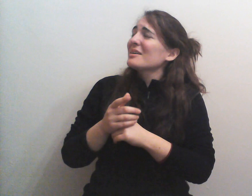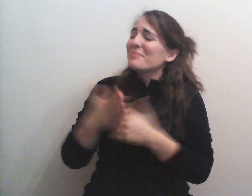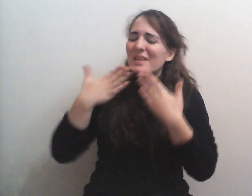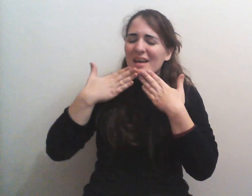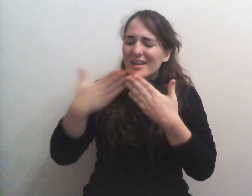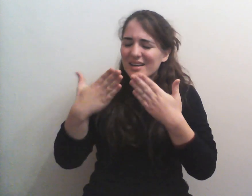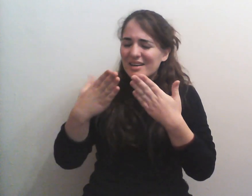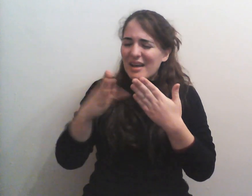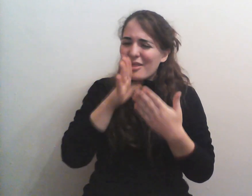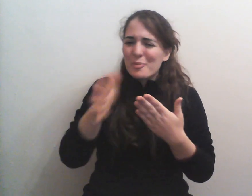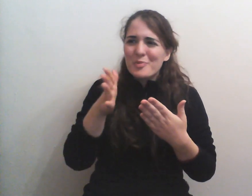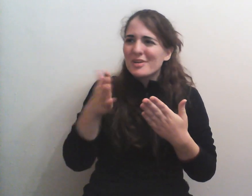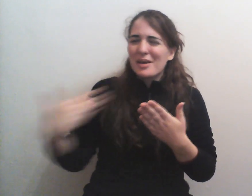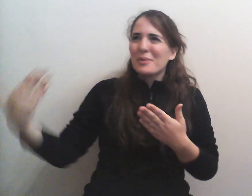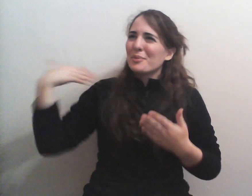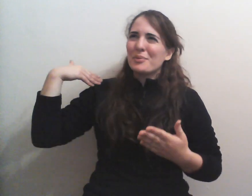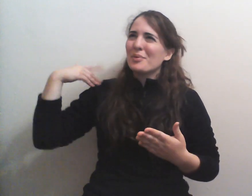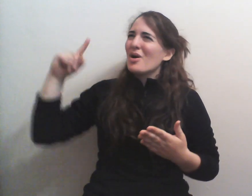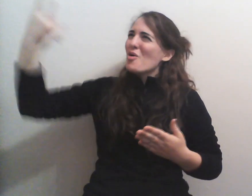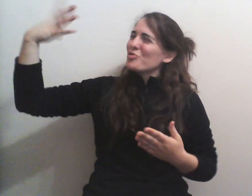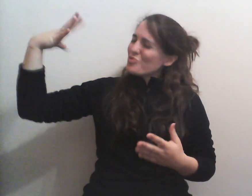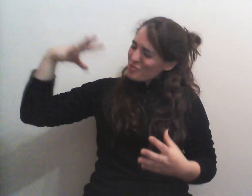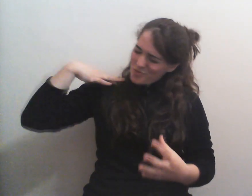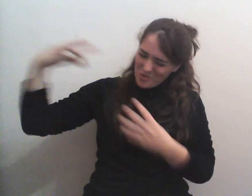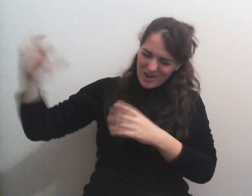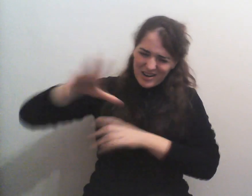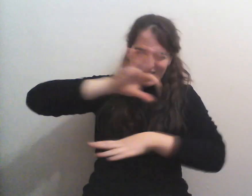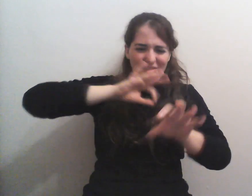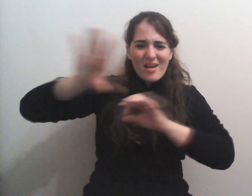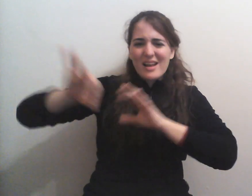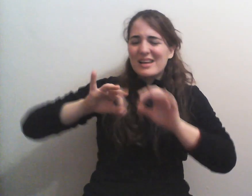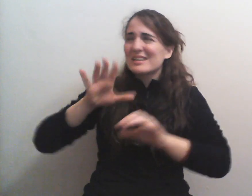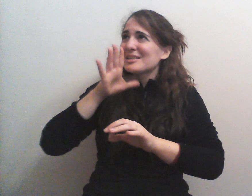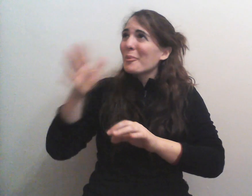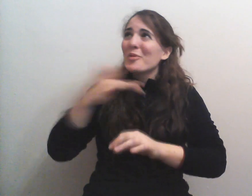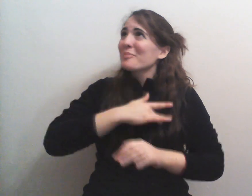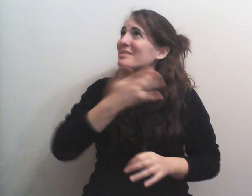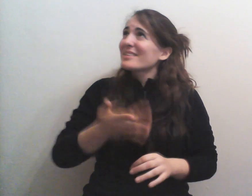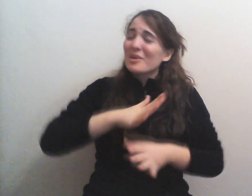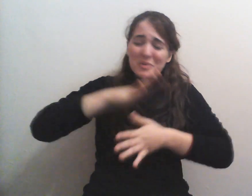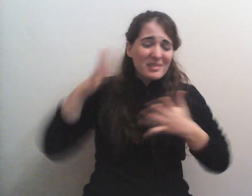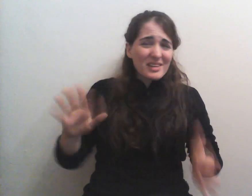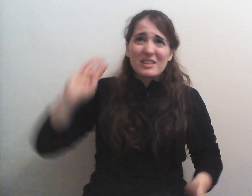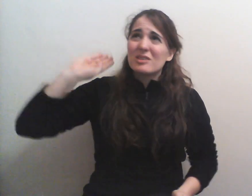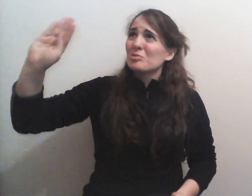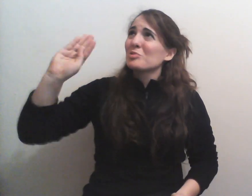tú nos colocaste en el Hijo, según tu grande misericordia. Señor, nos quedamos atónitos ante tu